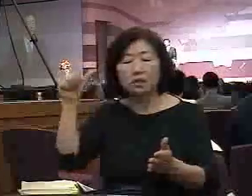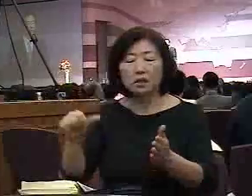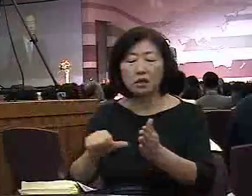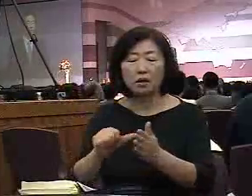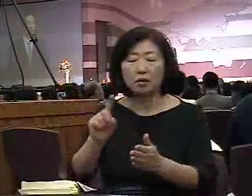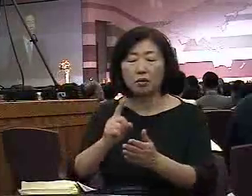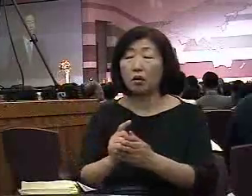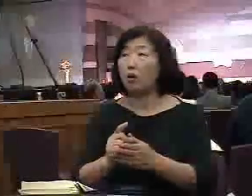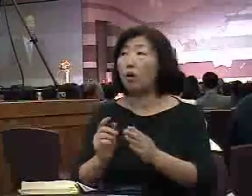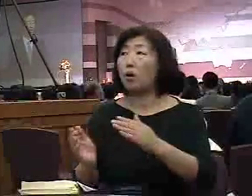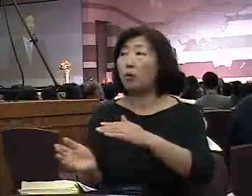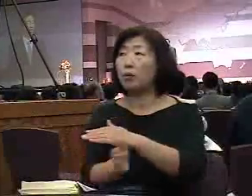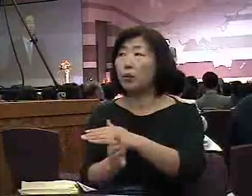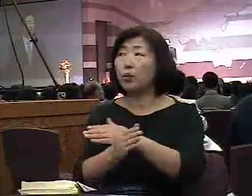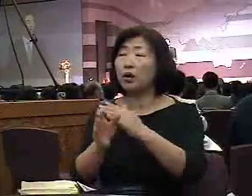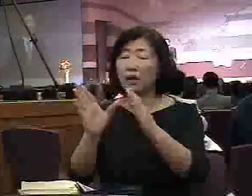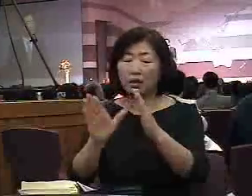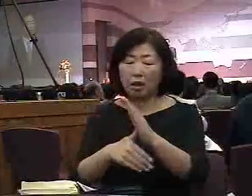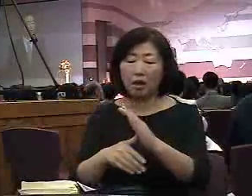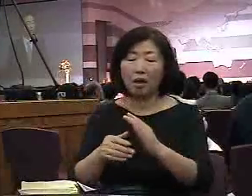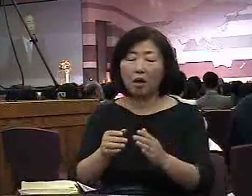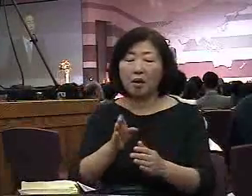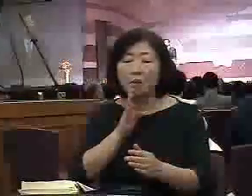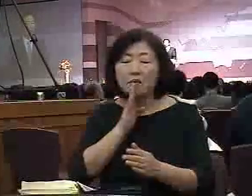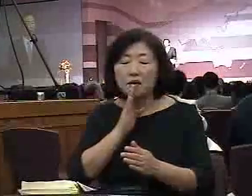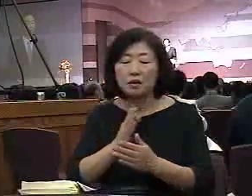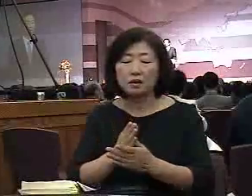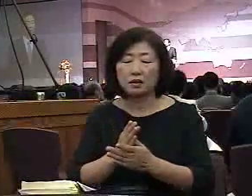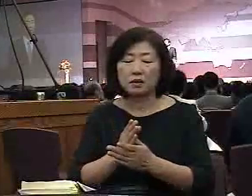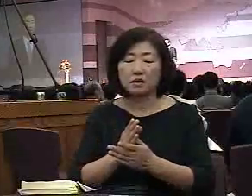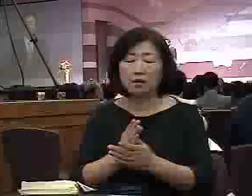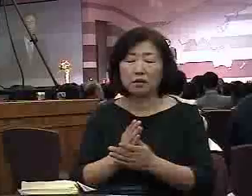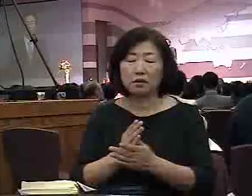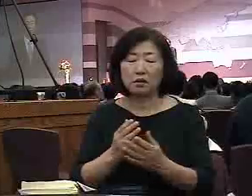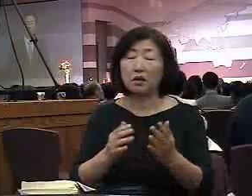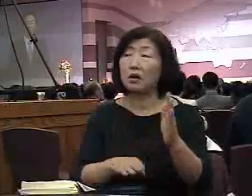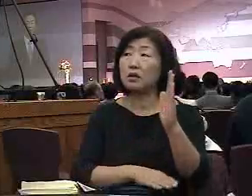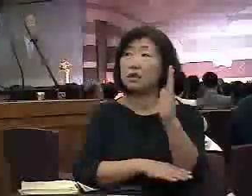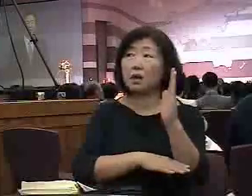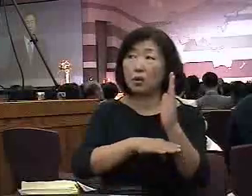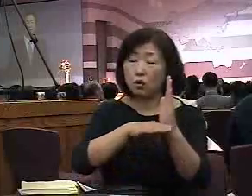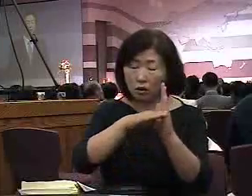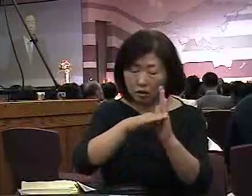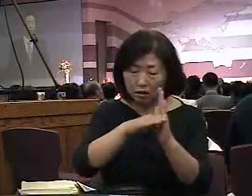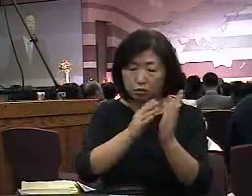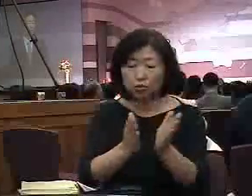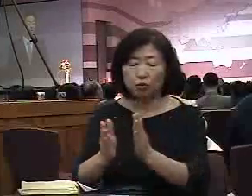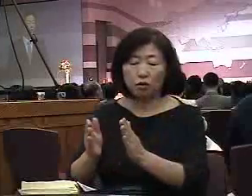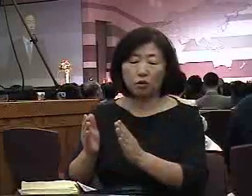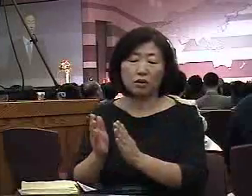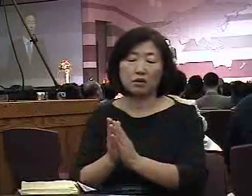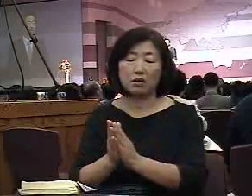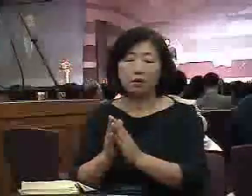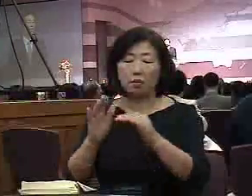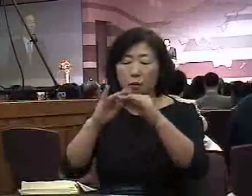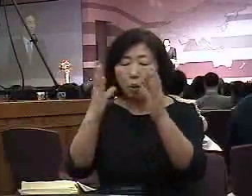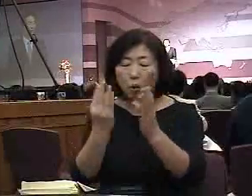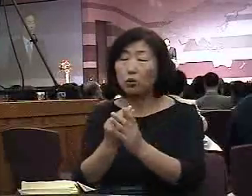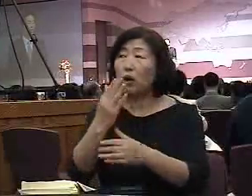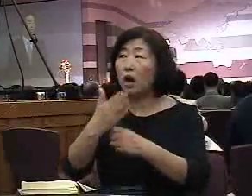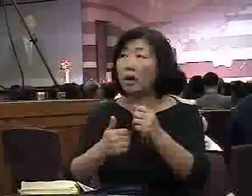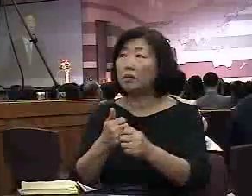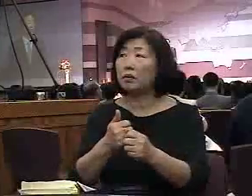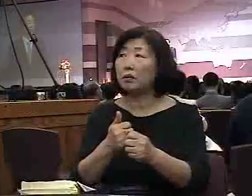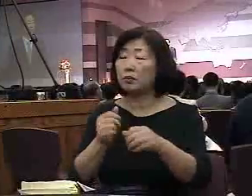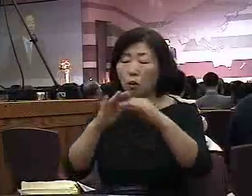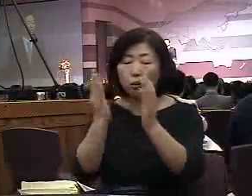뭔가를 비우실 때는 반드시 그것이 채우시기 위한 준비 과정임을 믿으시고요. 하나님께서 그 비우시는 모든 과정을